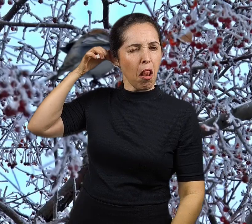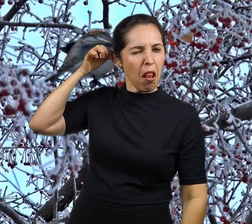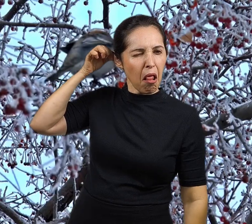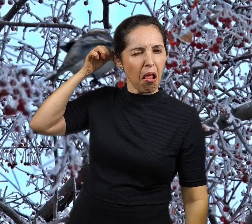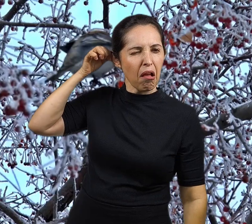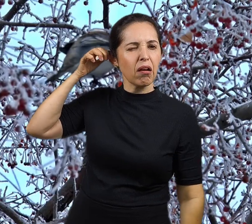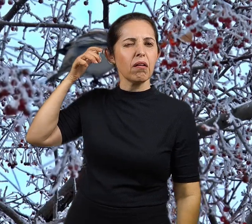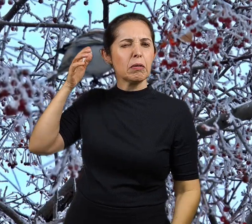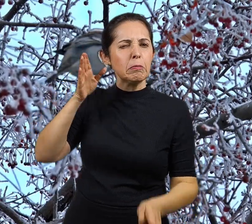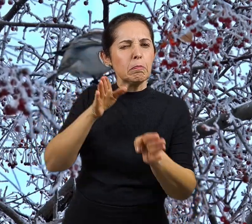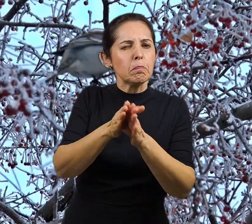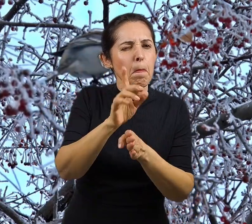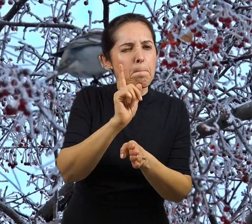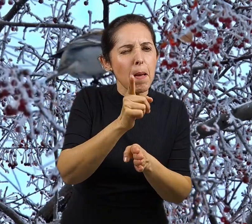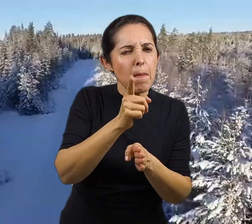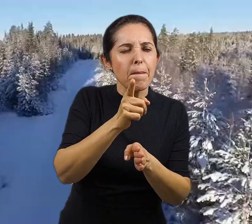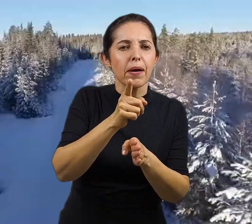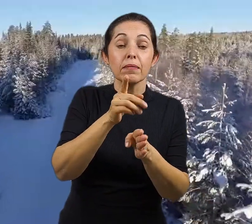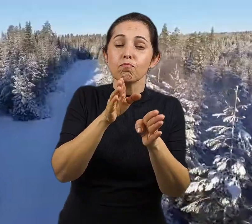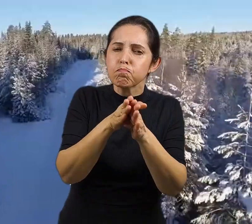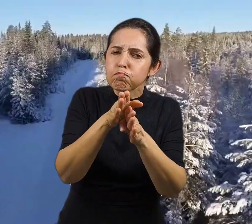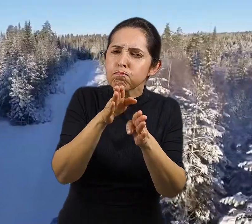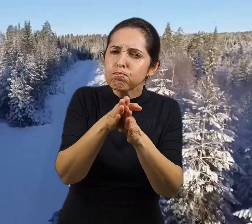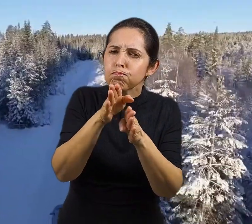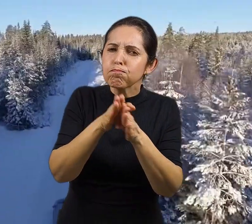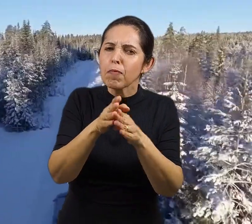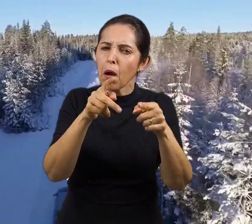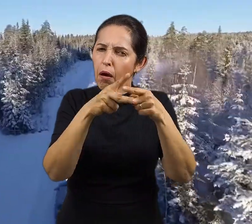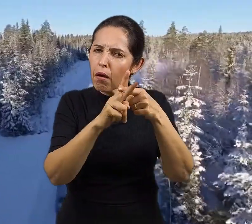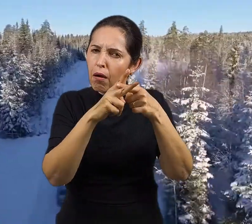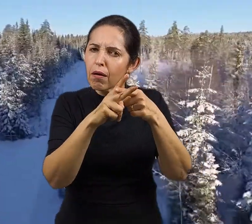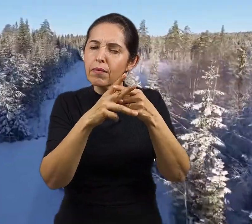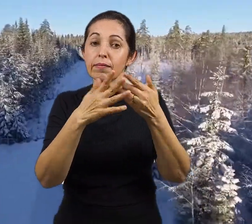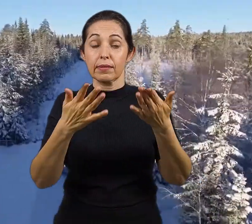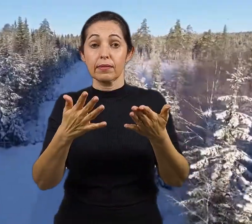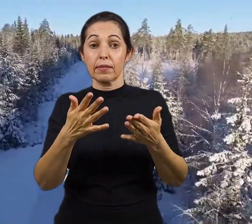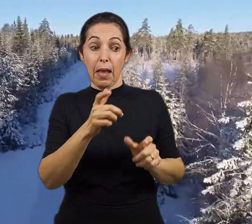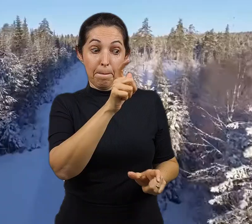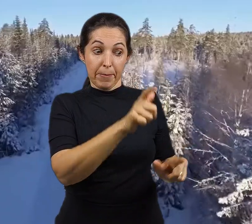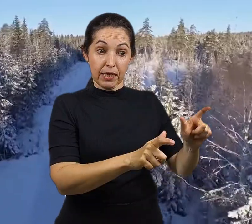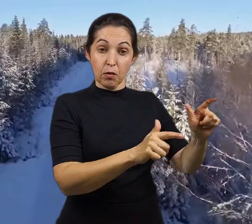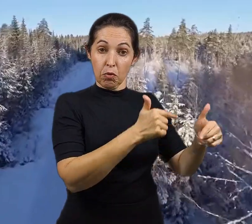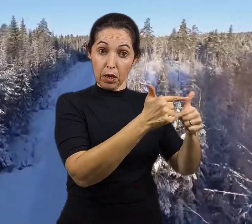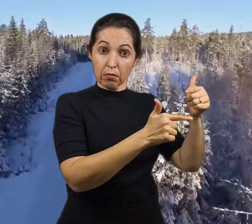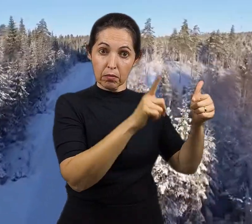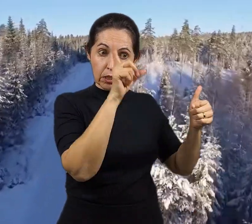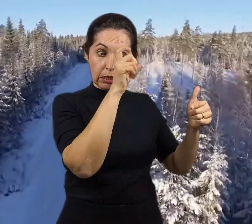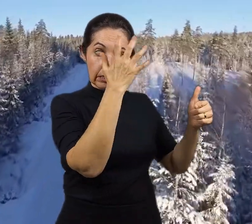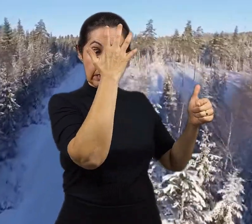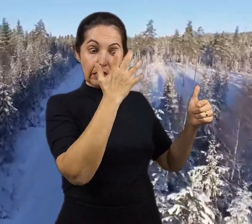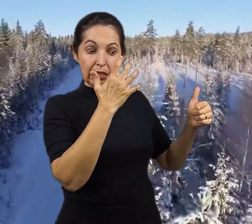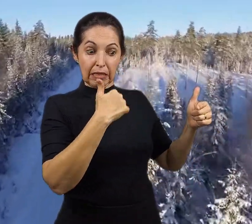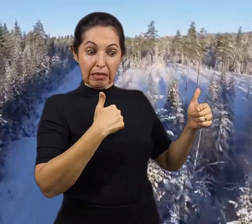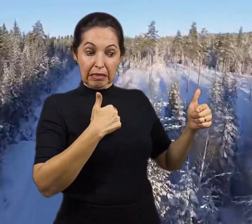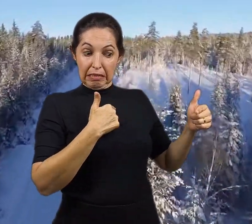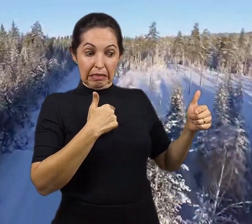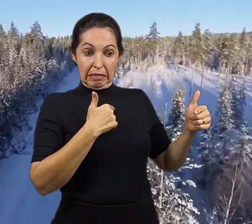vezes, tem pessoas que têm lutas que eu não conseguiria tê-las. Lutas de enfermidade, lutas com familiares,